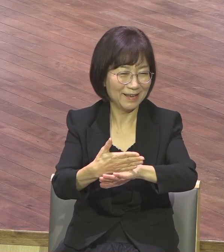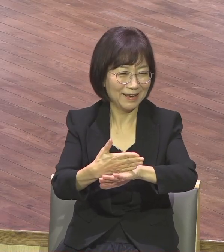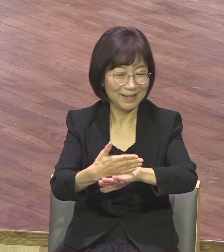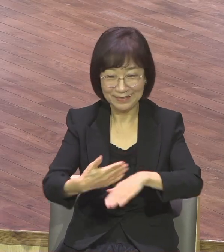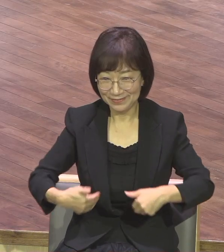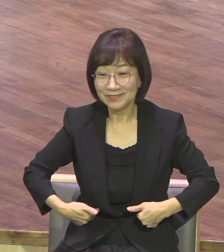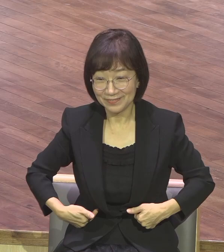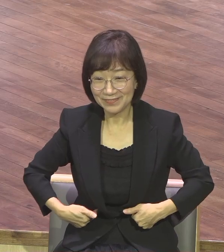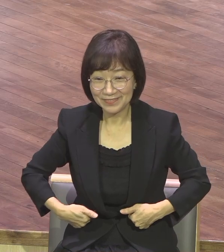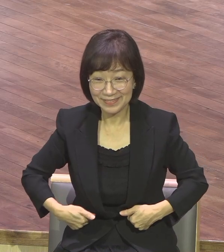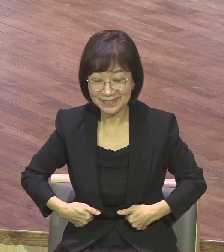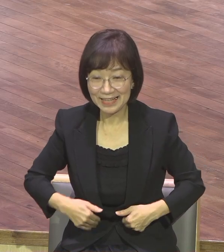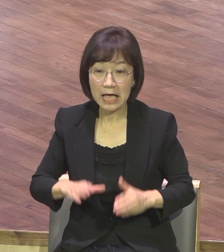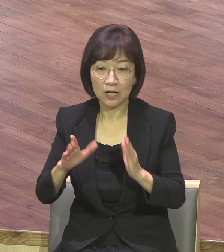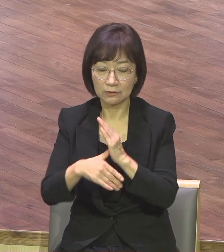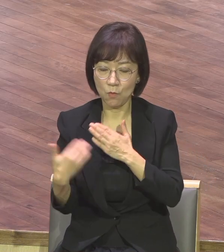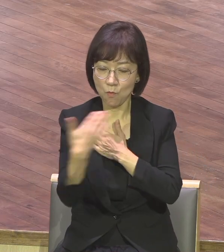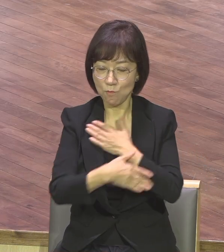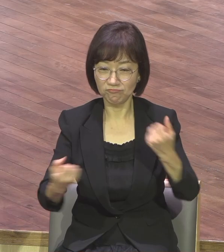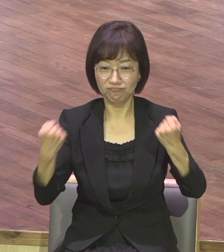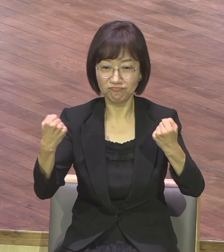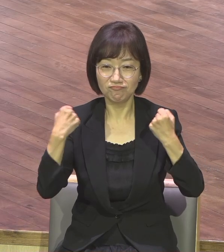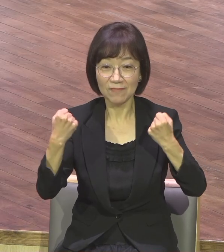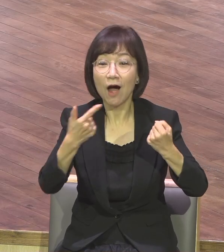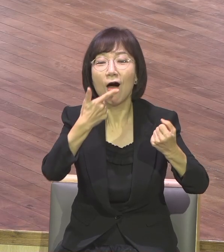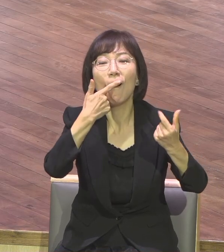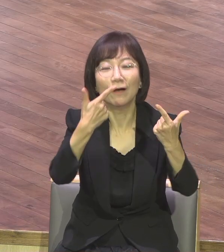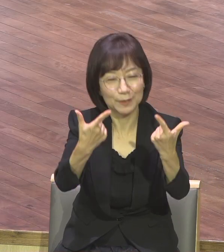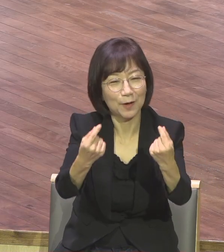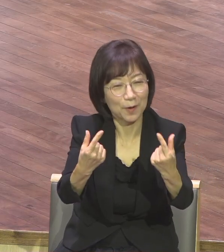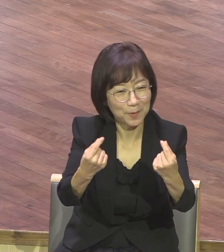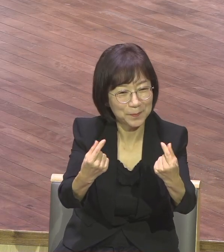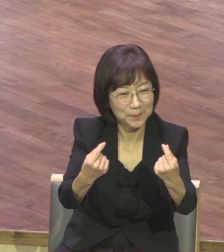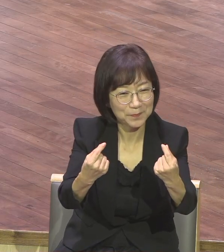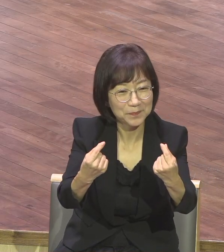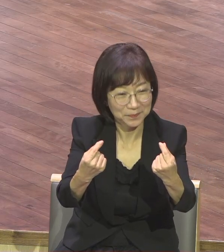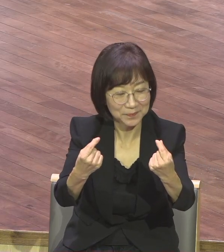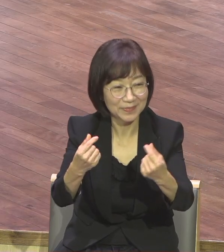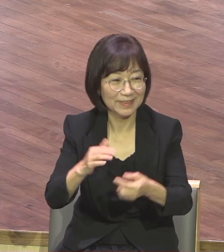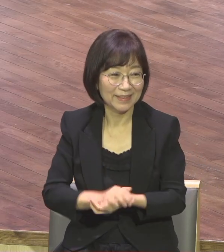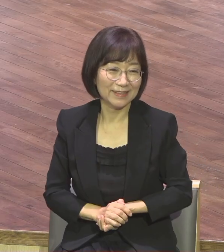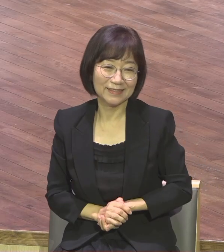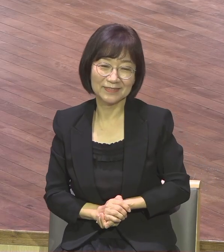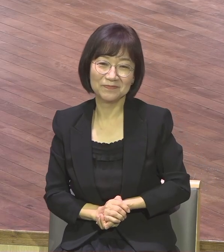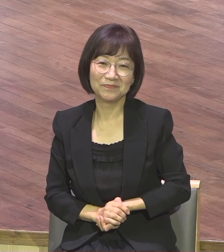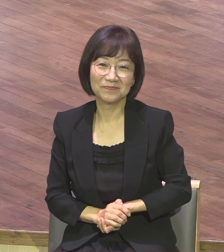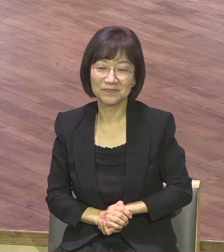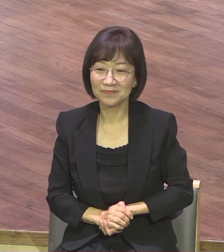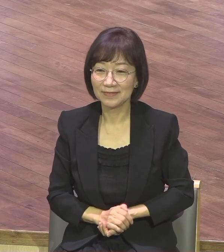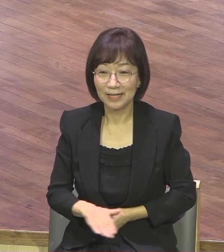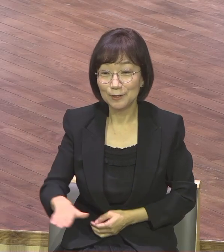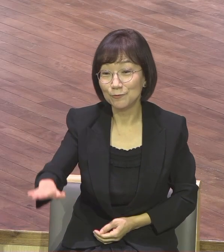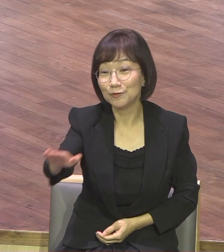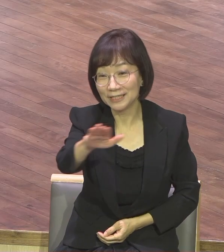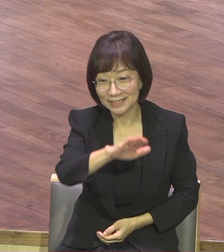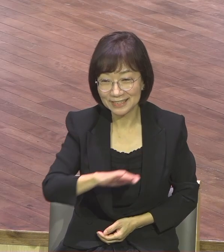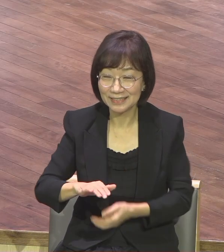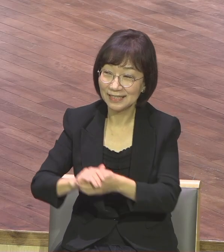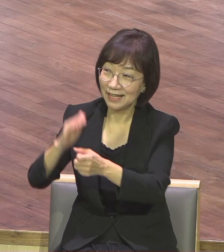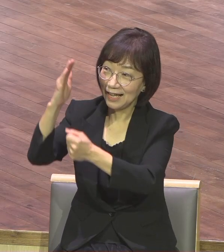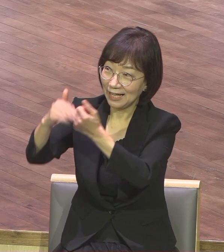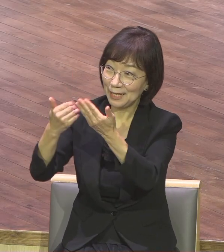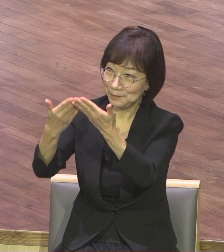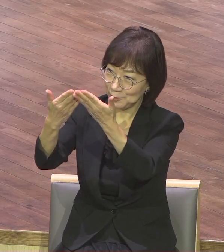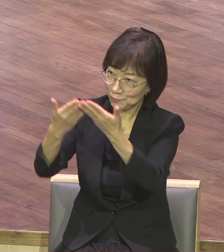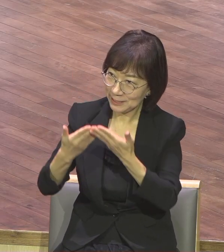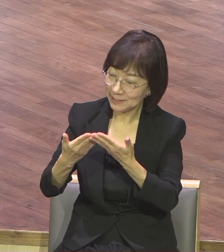그래서 사도 바울이 뭐랬습니까? 성령이 하나 되게 하셨으니 너희들이 할 것이 다른 거 없어. 힘써 지켜라.